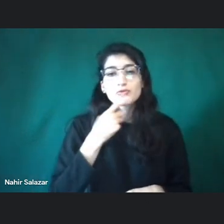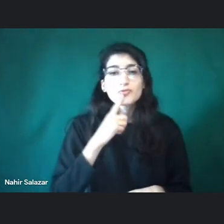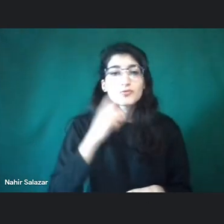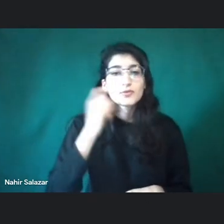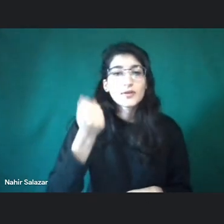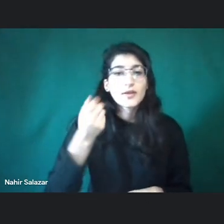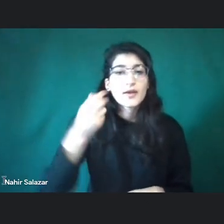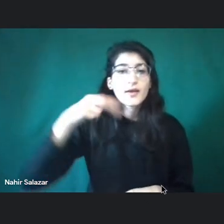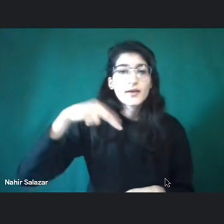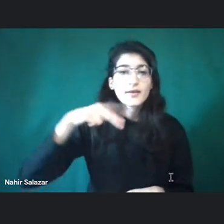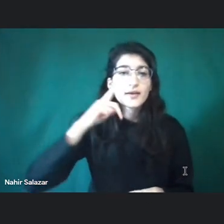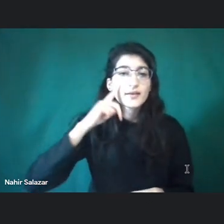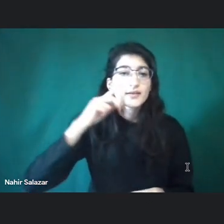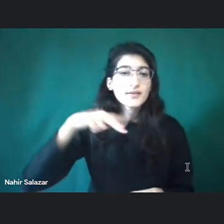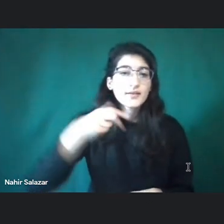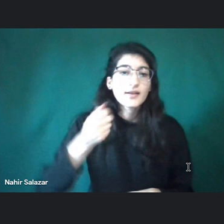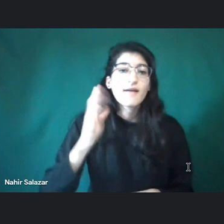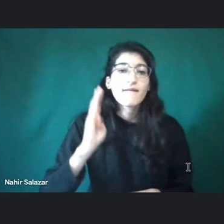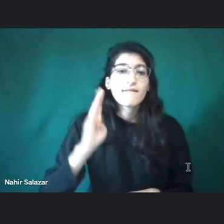Tecnología determine.